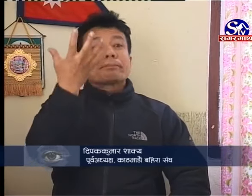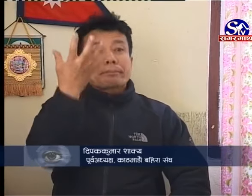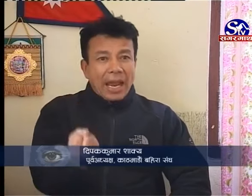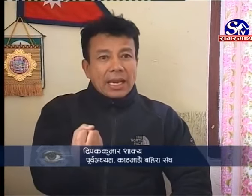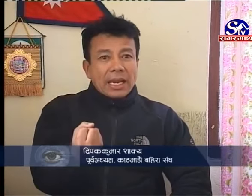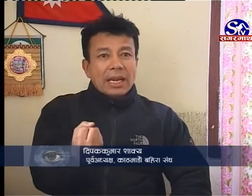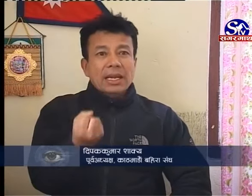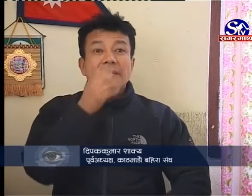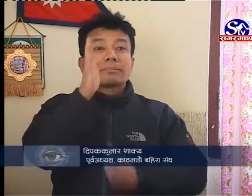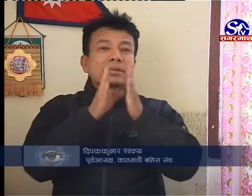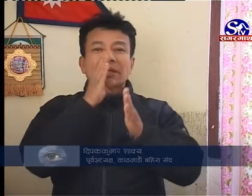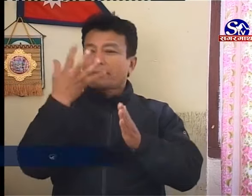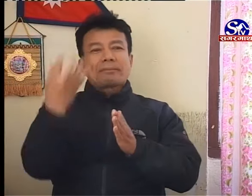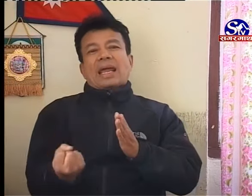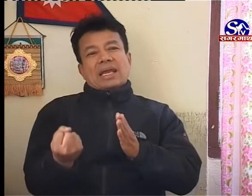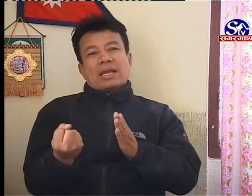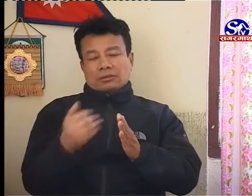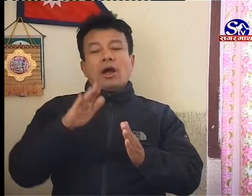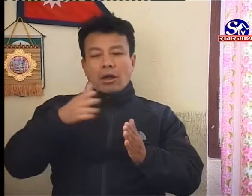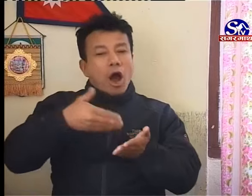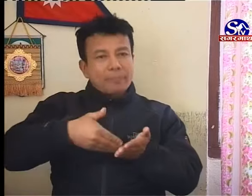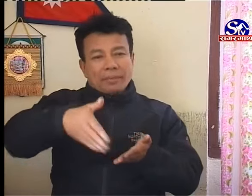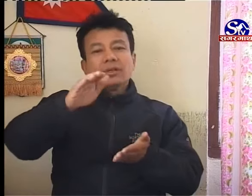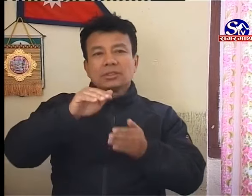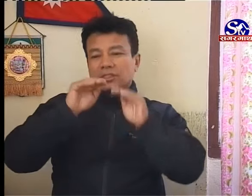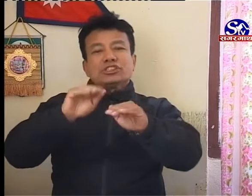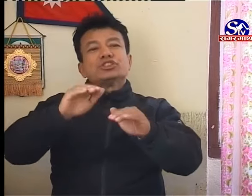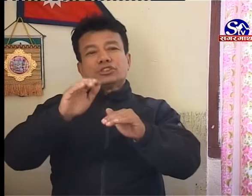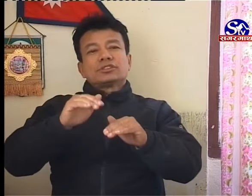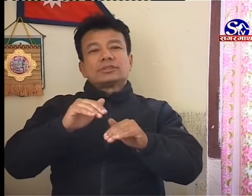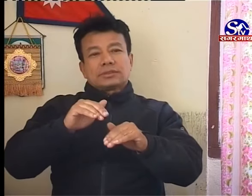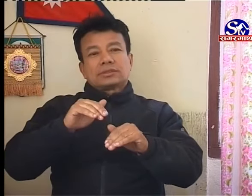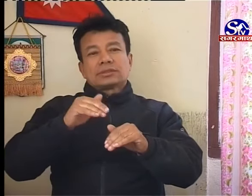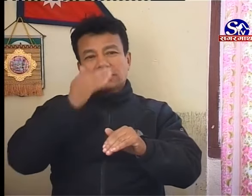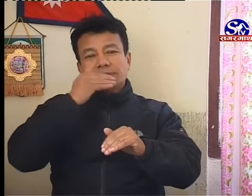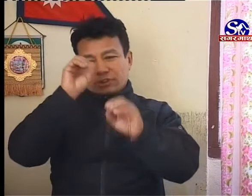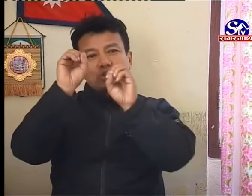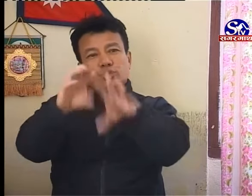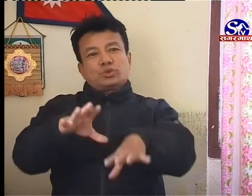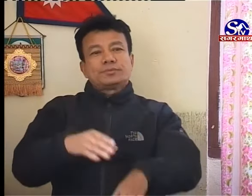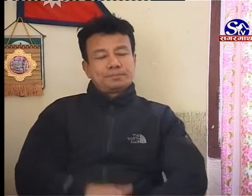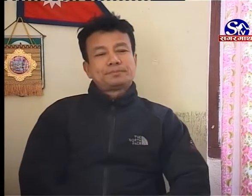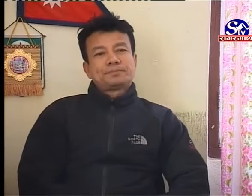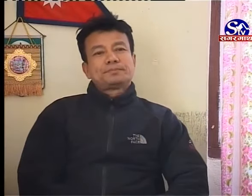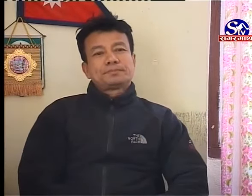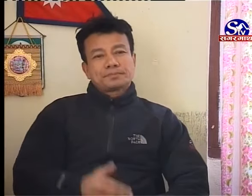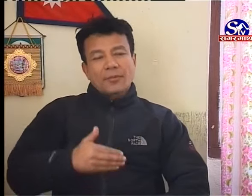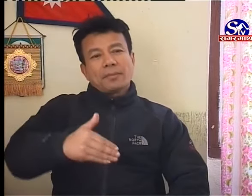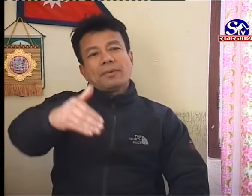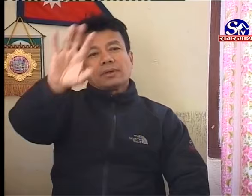अब बिस्तारै हामी त्यसमा पनि साङ्केतिक भाषाहरू सिकाउँदै जाँदैछौँ। भविष्यमा नेपालभरि साङ्केतिक भाषाको प्रयोग गरिनेछौँ हामीले आशा